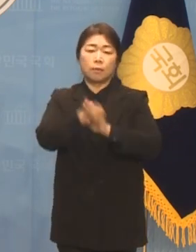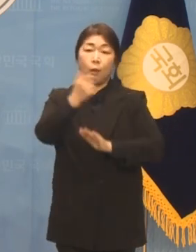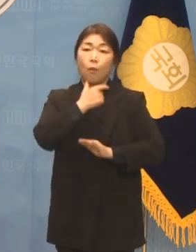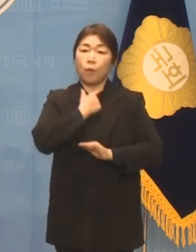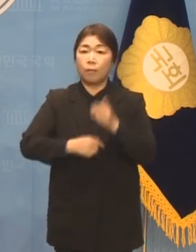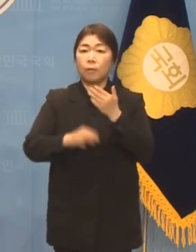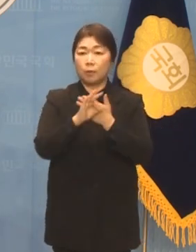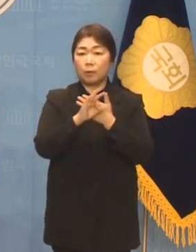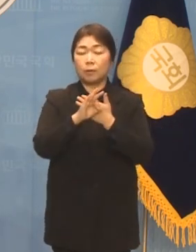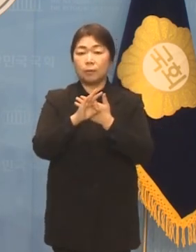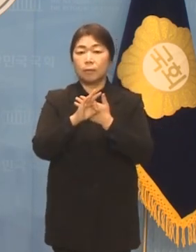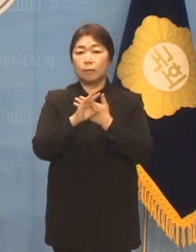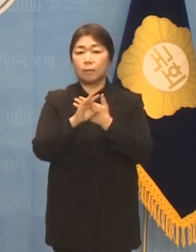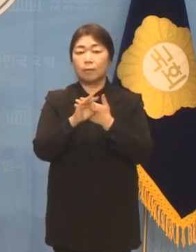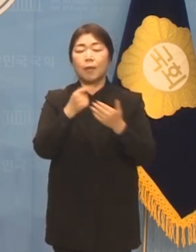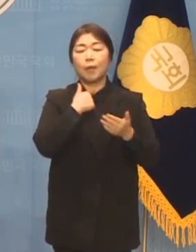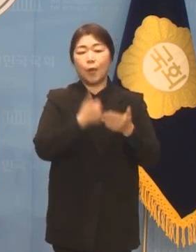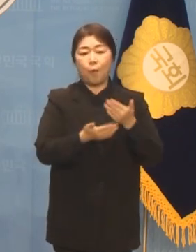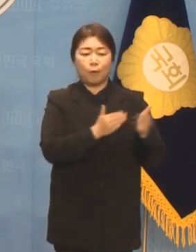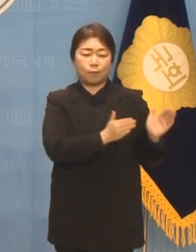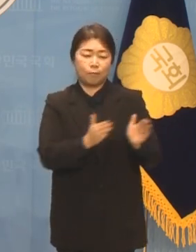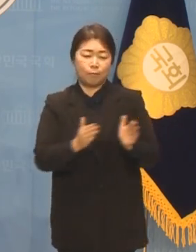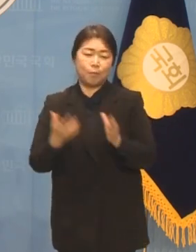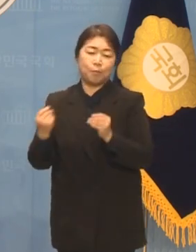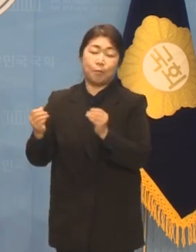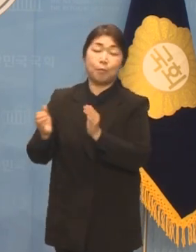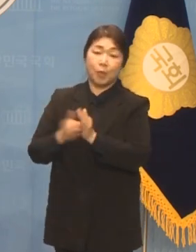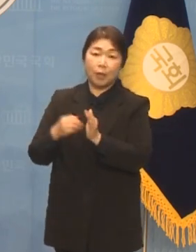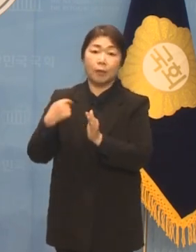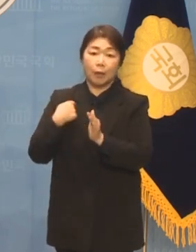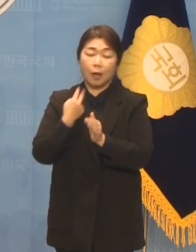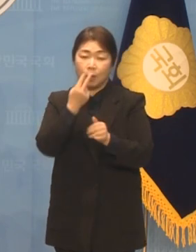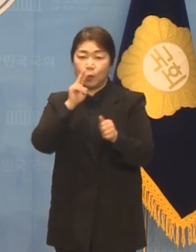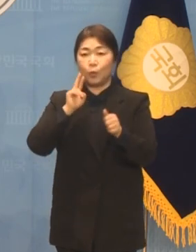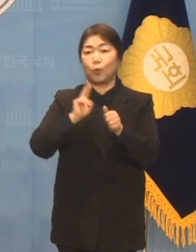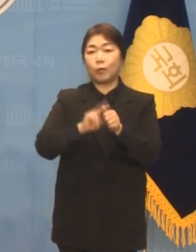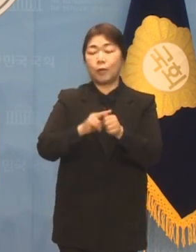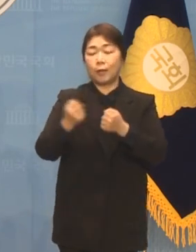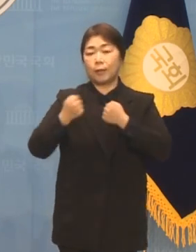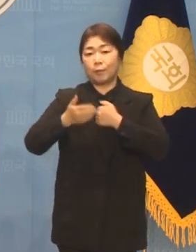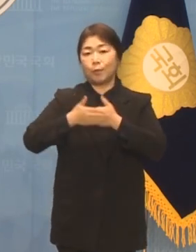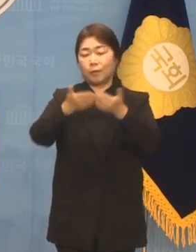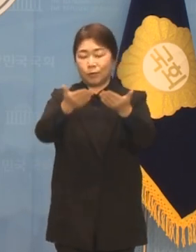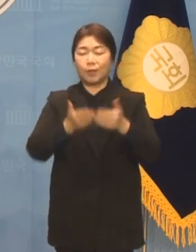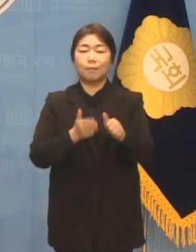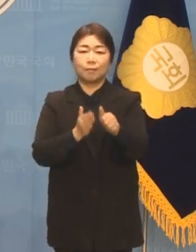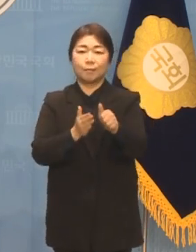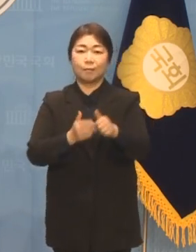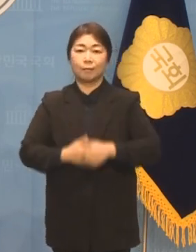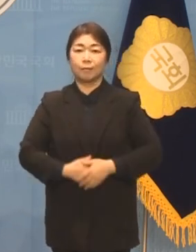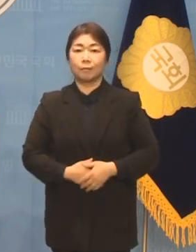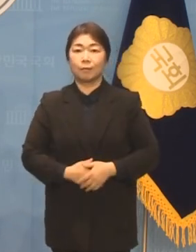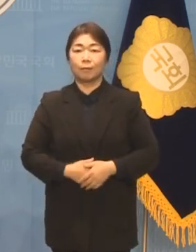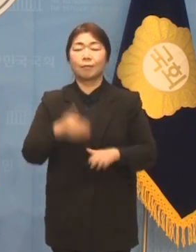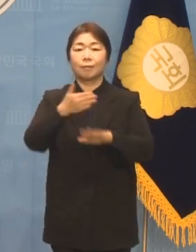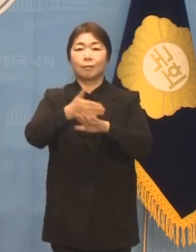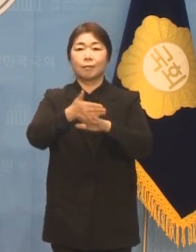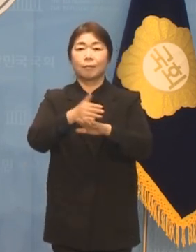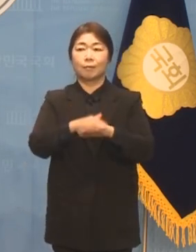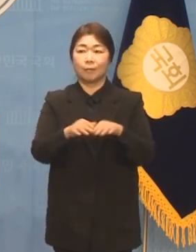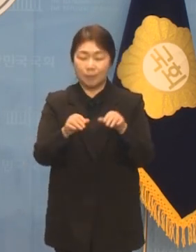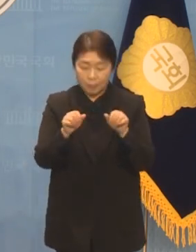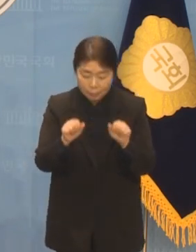원하신다면 경험으로 준비된 저 김병민의 도전에 힘을 보태주십시오. 고맙습니다.